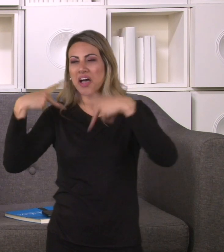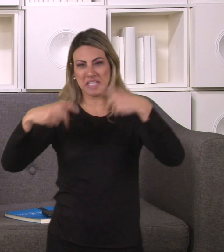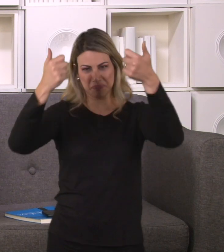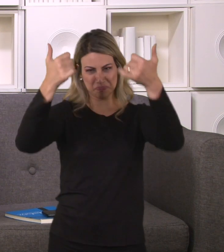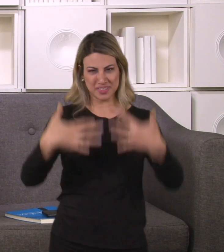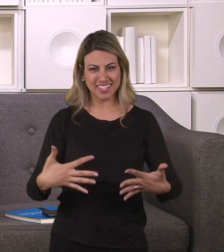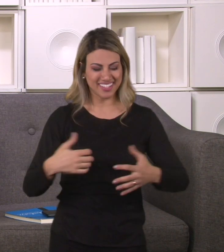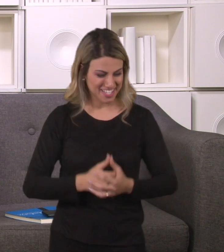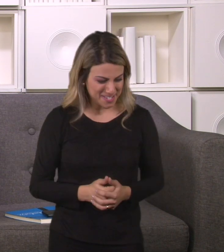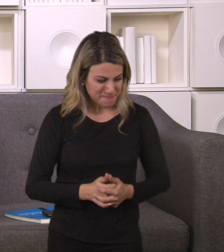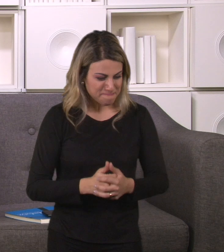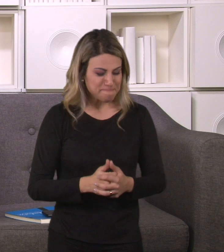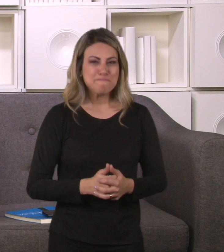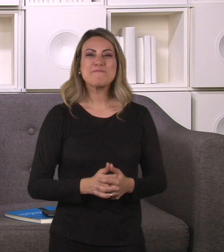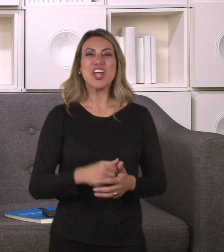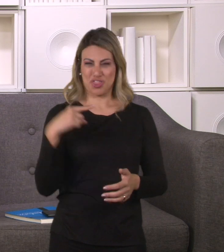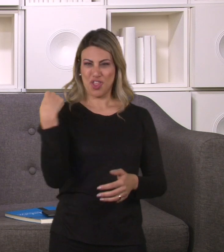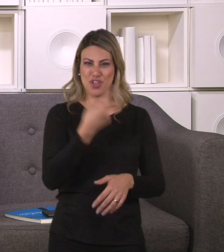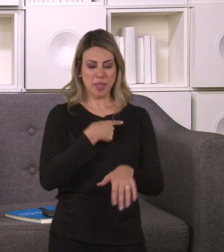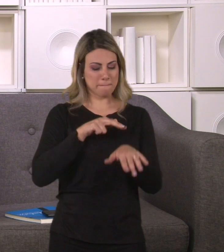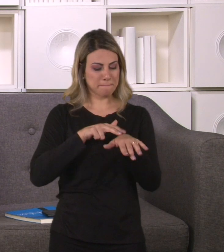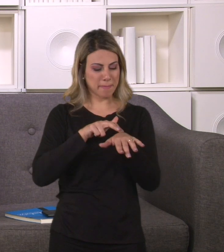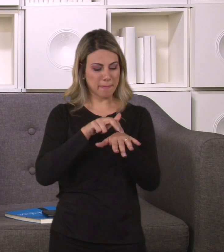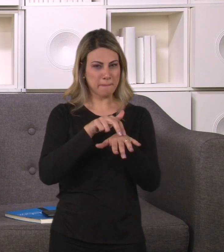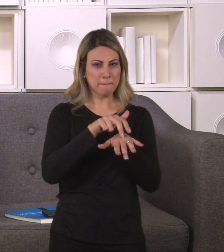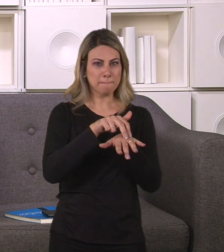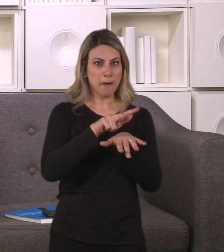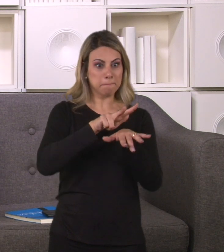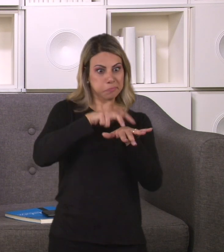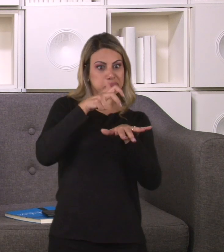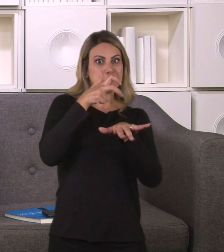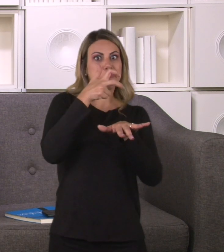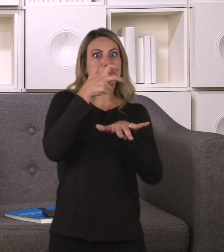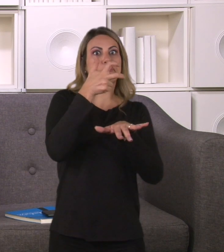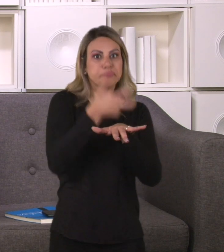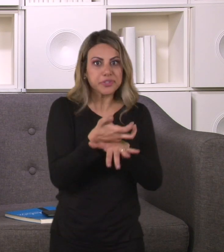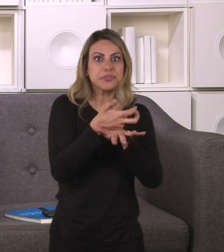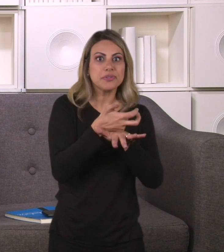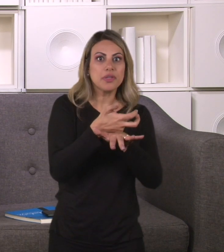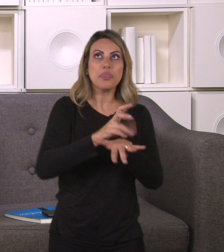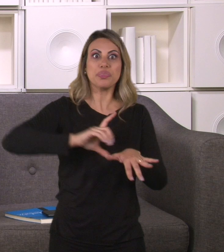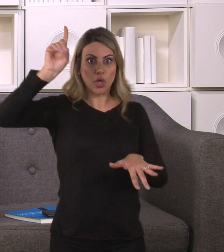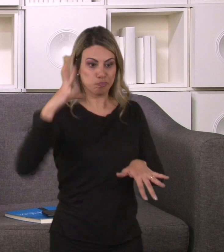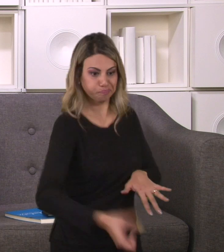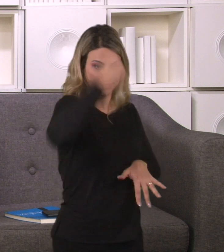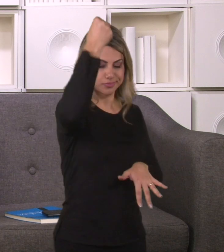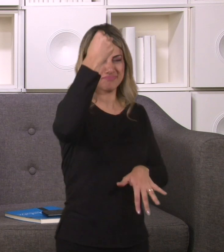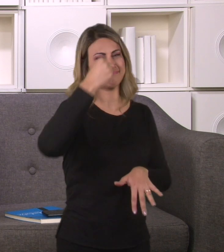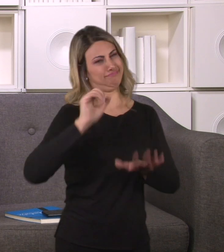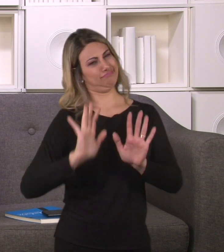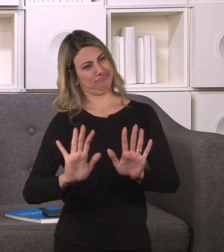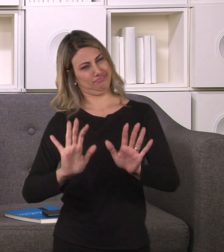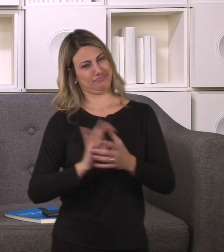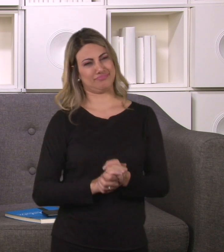onde andares, Jesus poderia ter dito, numa pedra pelo caminho por onde eu andar, não pelo céu que eu voar. Então tem muita gente